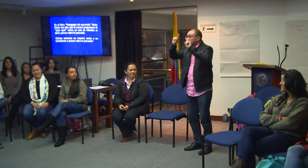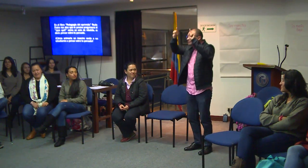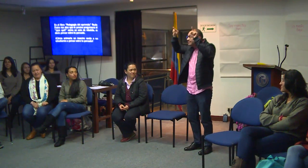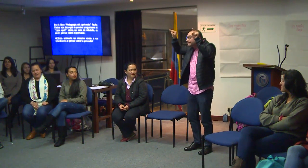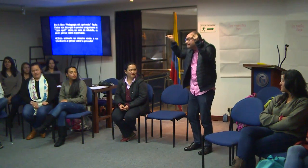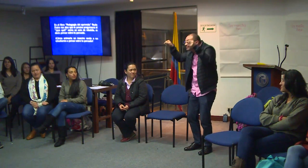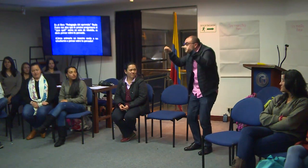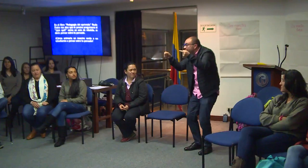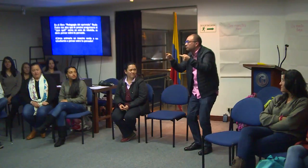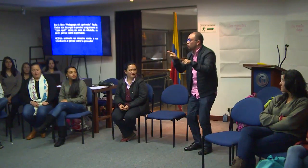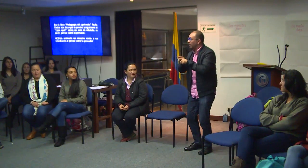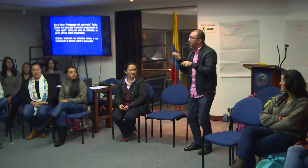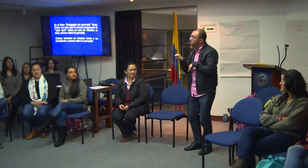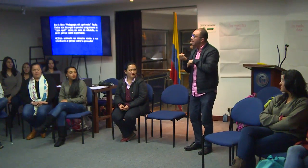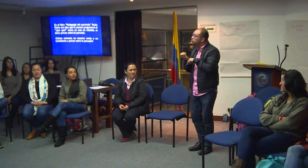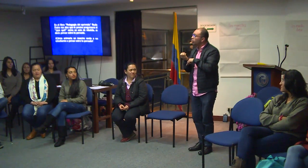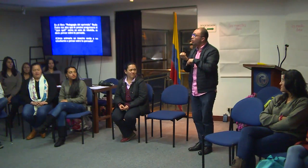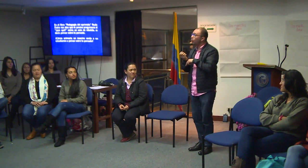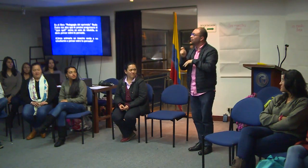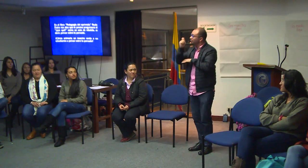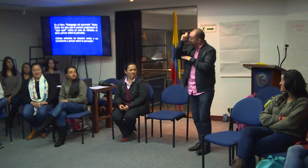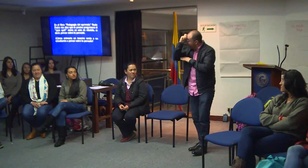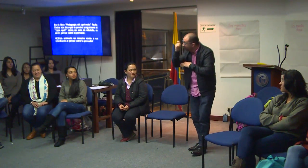Me voy a desviar un poco, hacer un gran paréntesis,